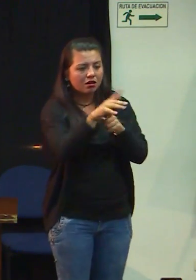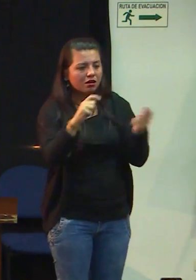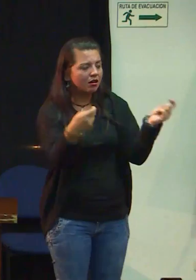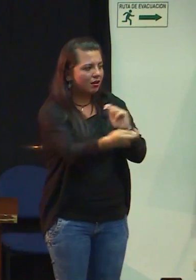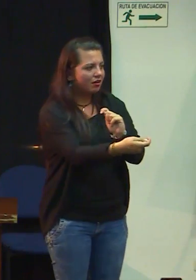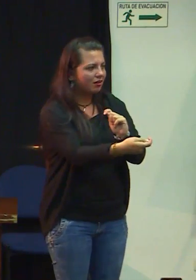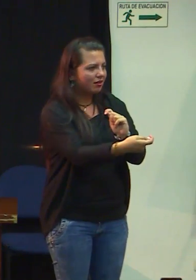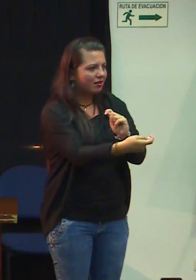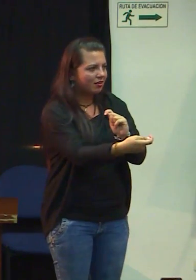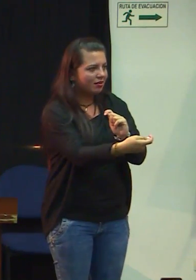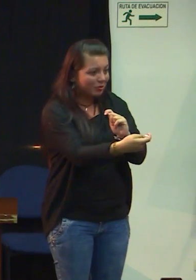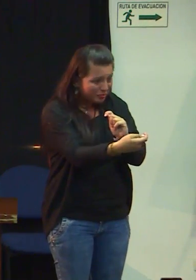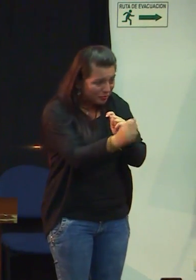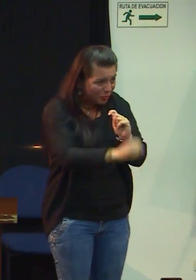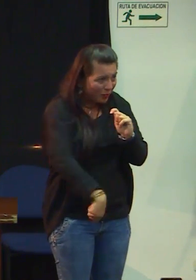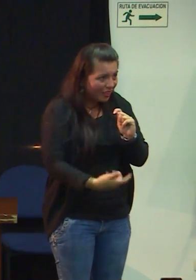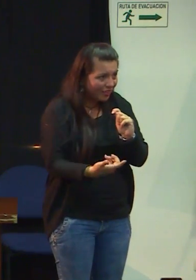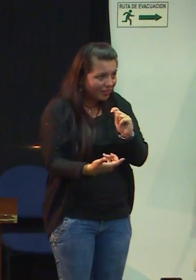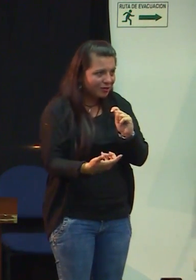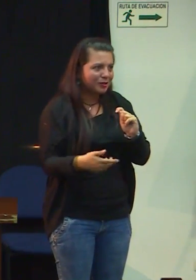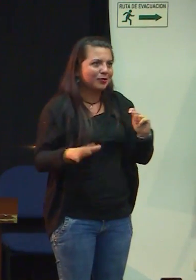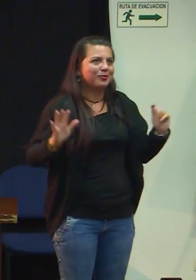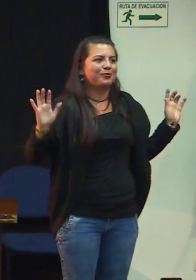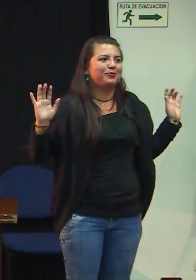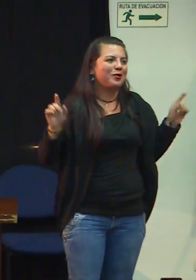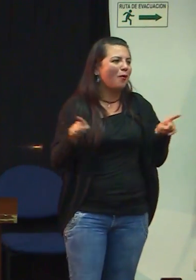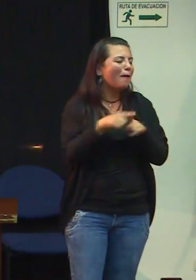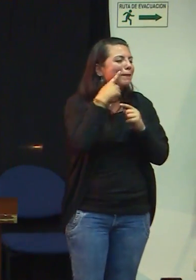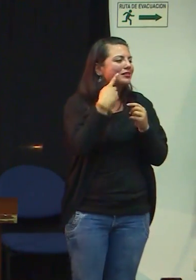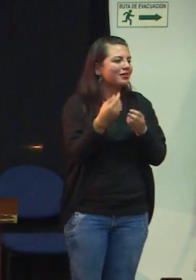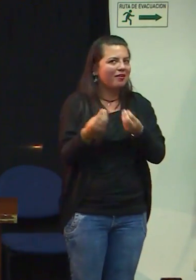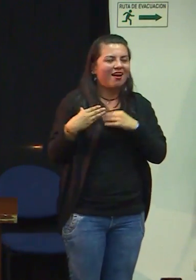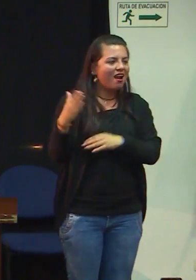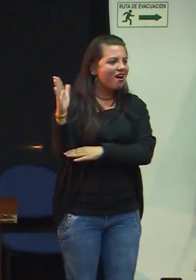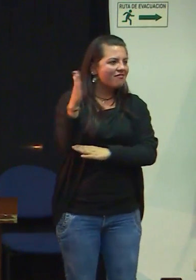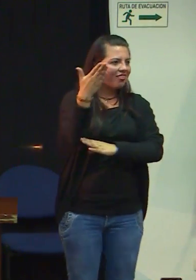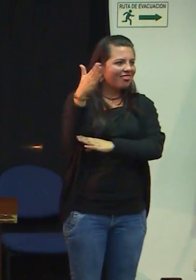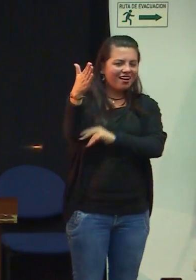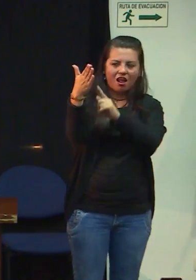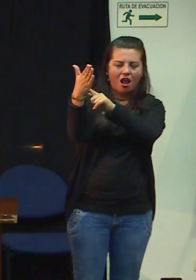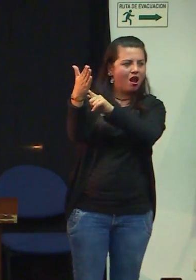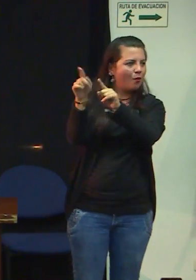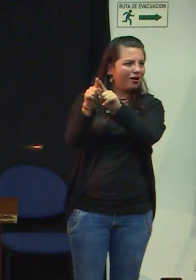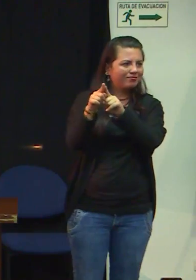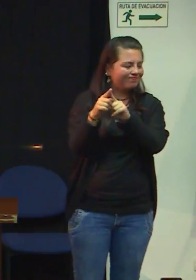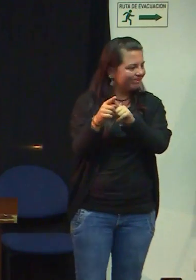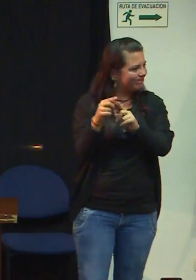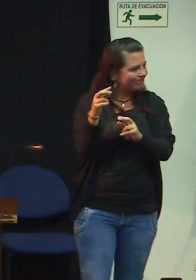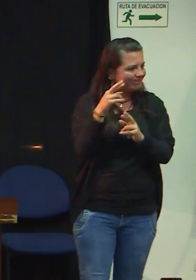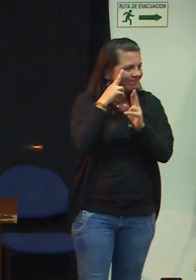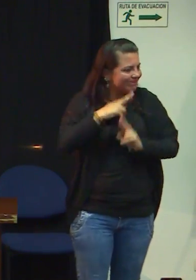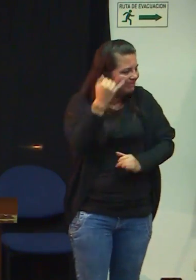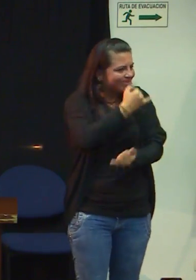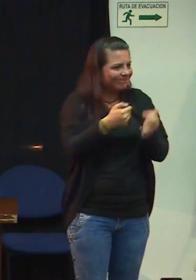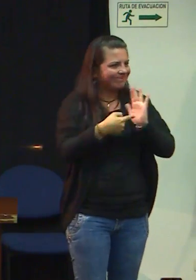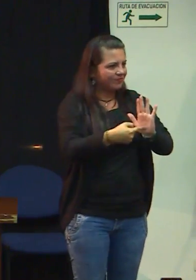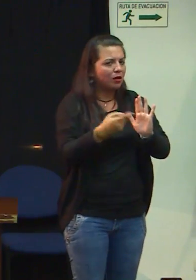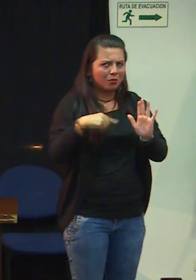para nosotros ya pues una bandera importante, más que una bandera, un deber de nosotros poder